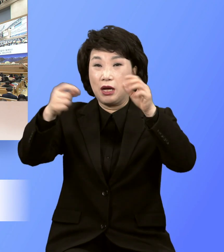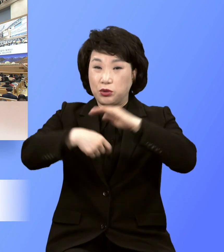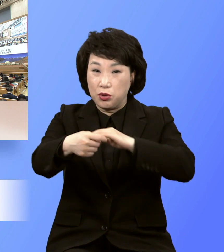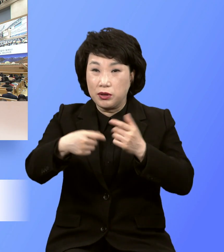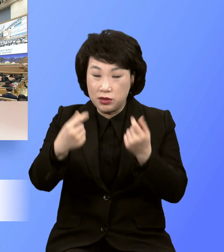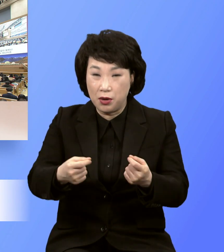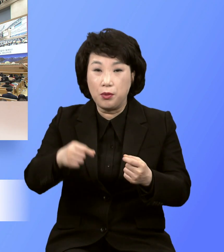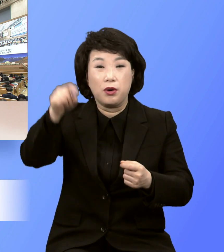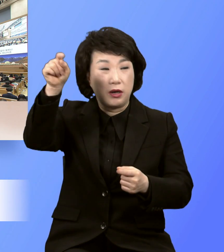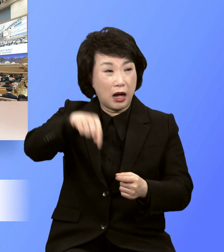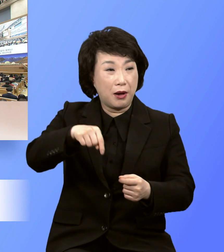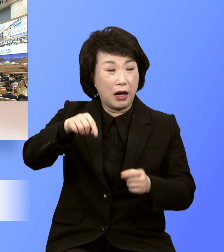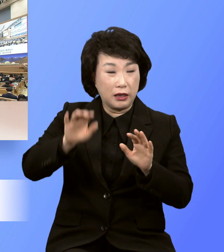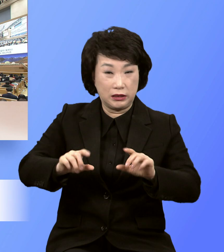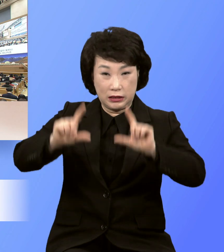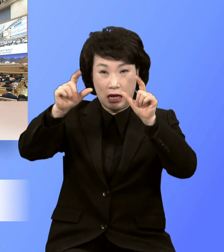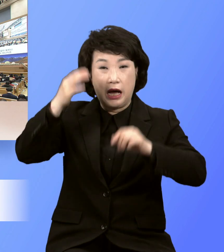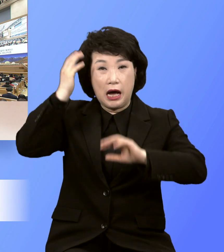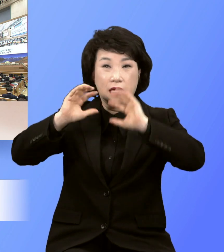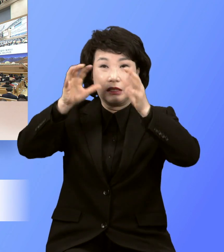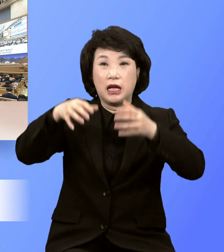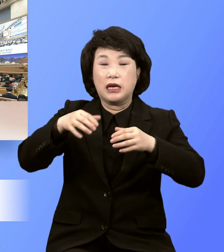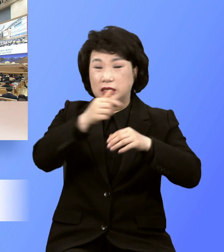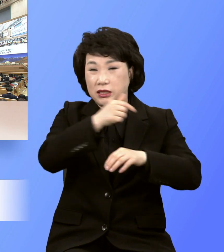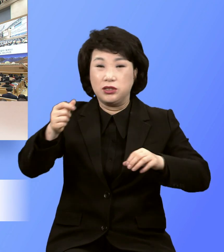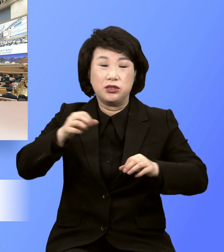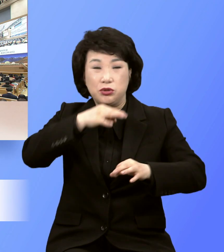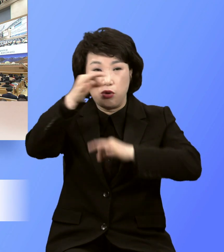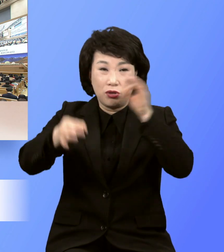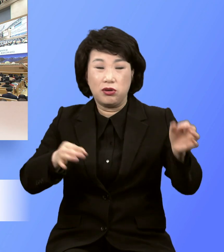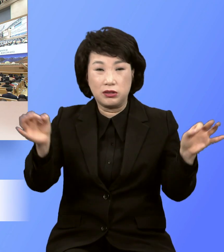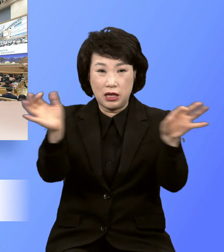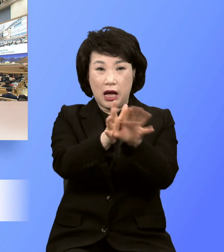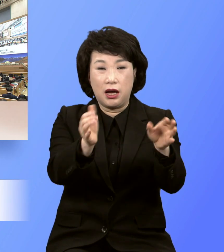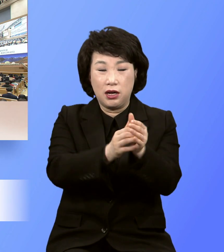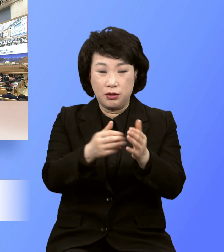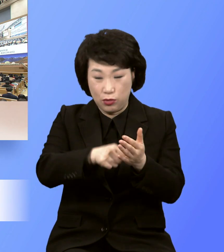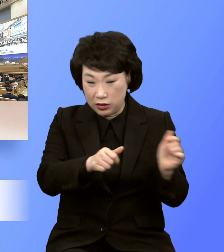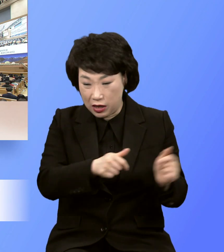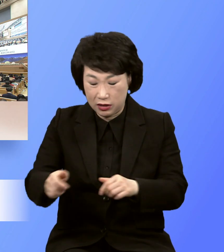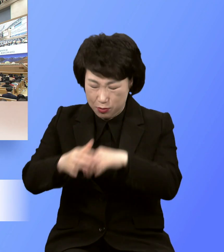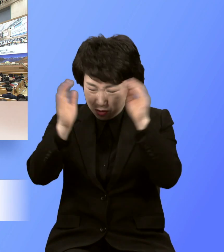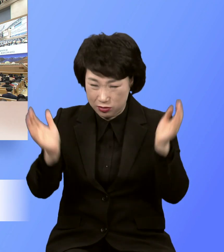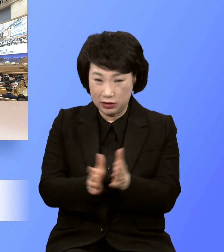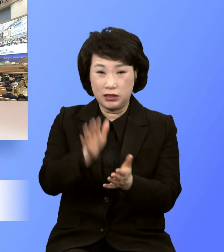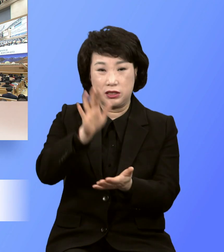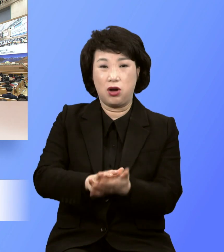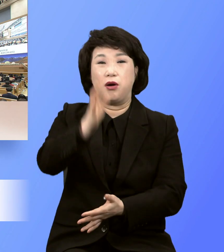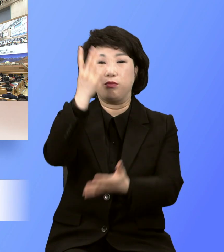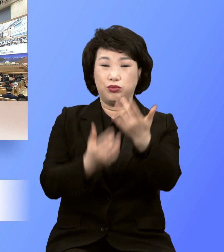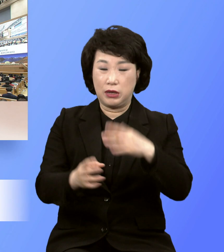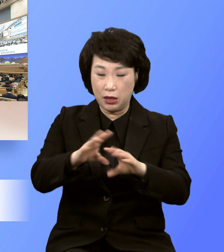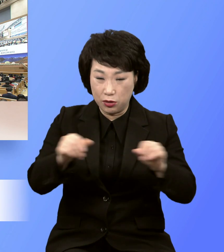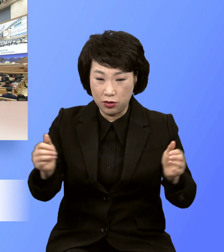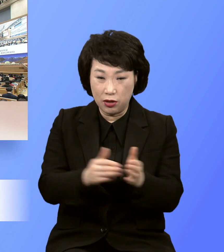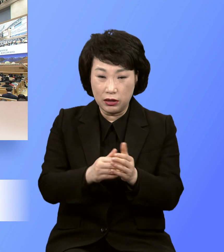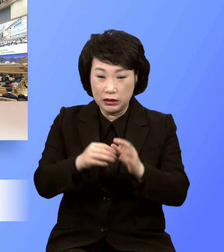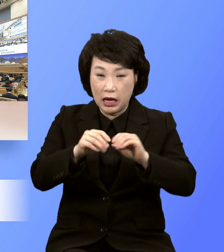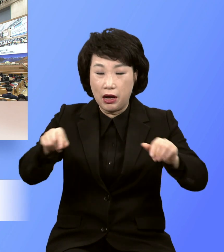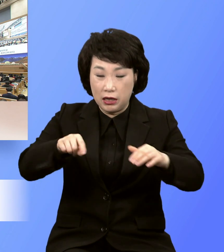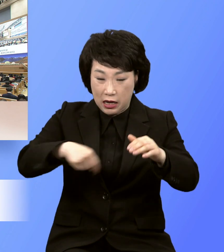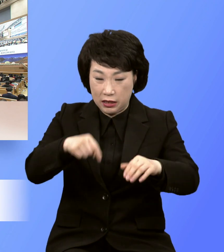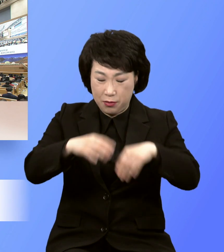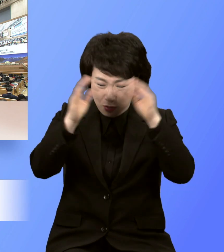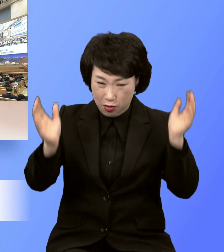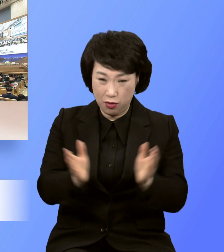도적같이 오리니 그날에는 하늘이 큰 소리로 떠나가고 체질이 뜨거운 불에 풀어지고 땅과 그 중에 있는 모든